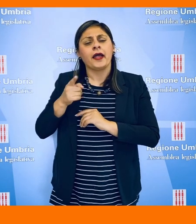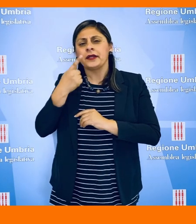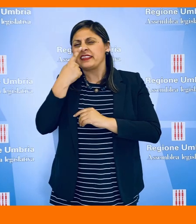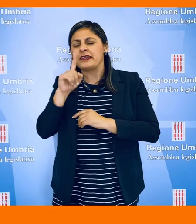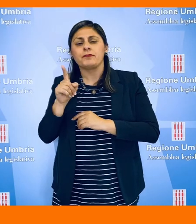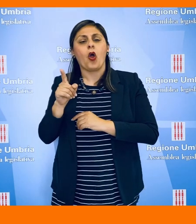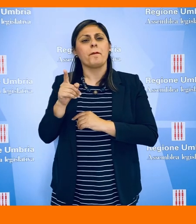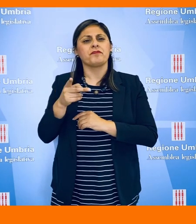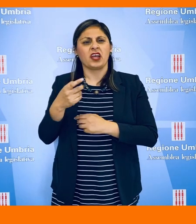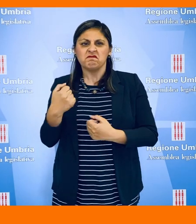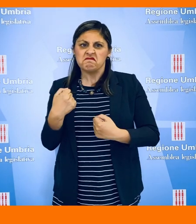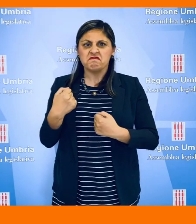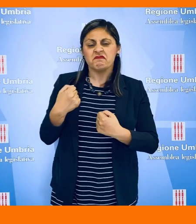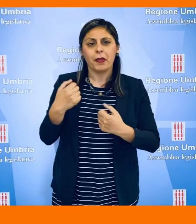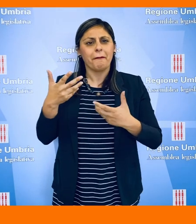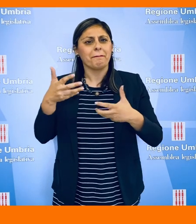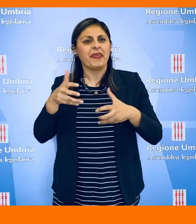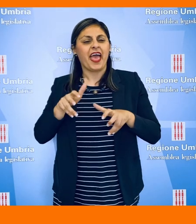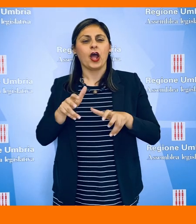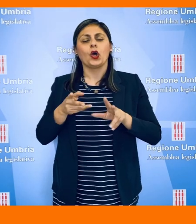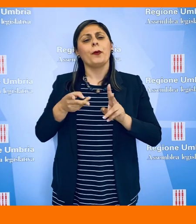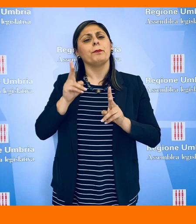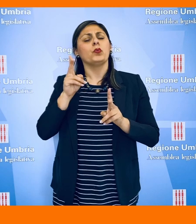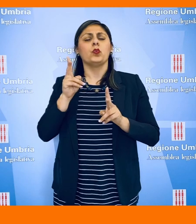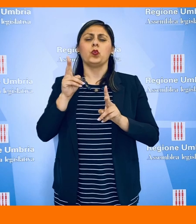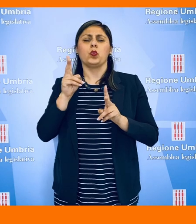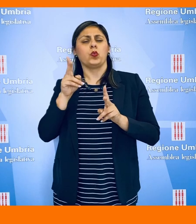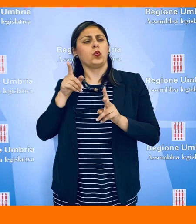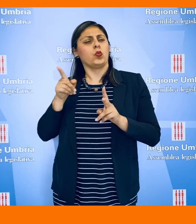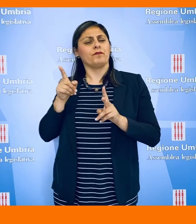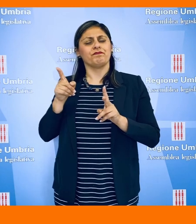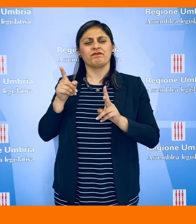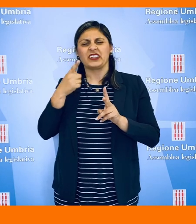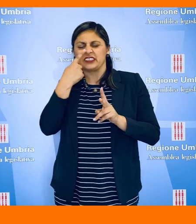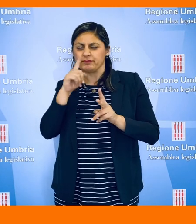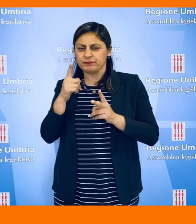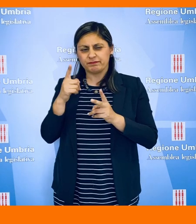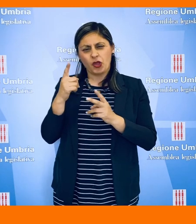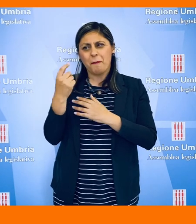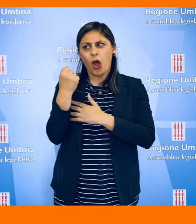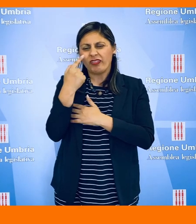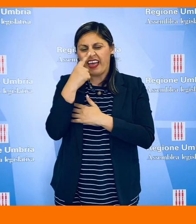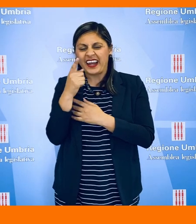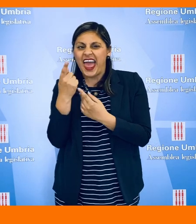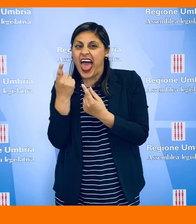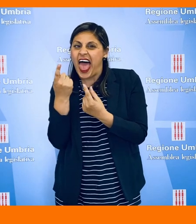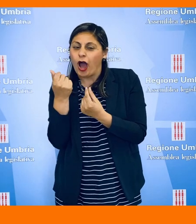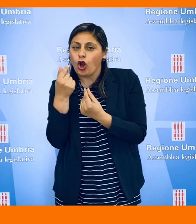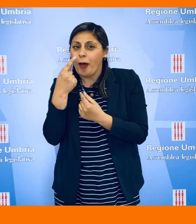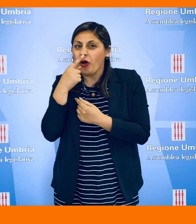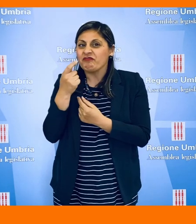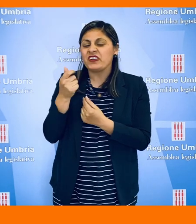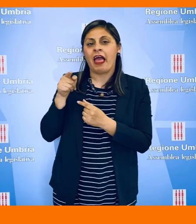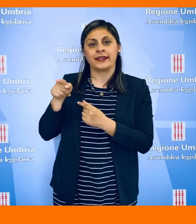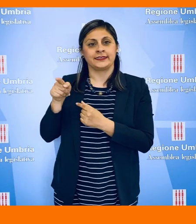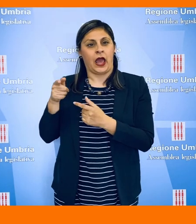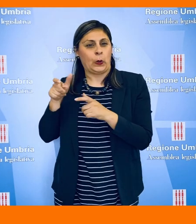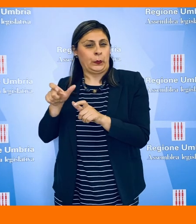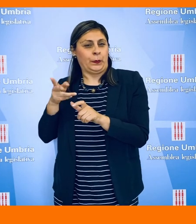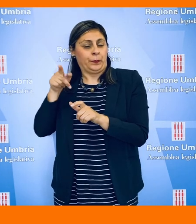meno muscolari e più dotate di potenza di fuoco economico e finanziaria,